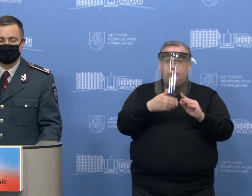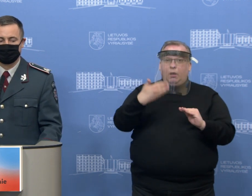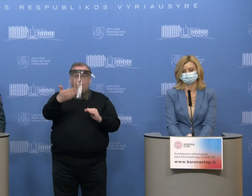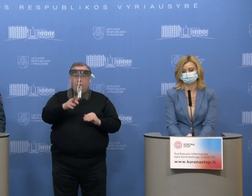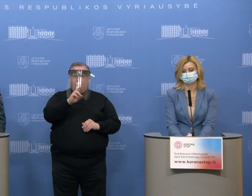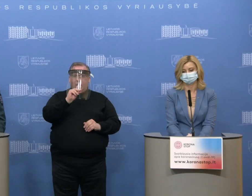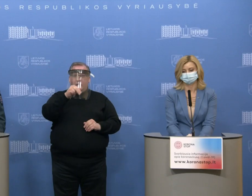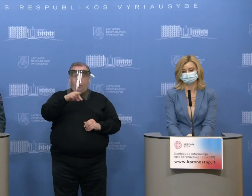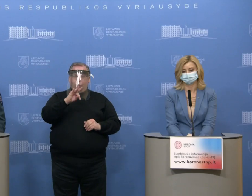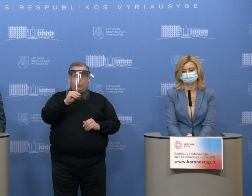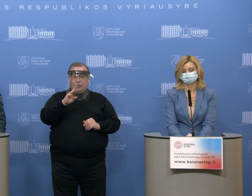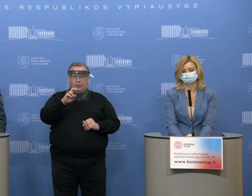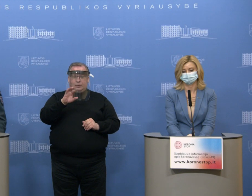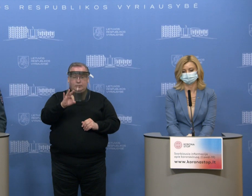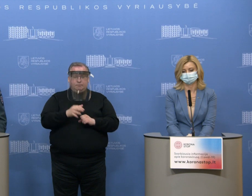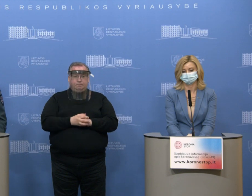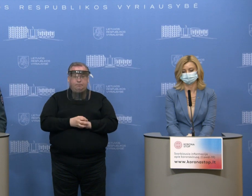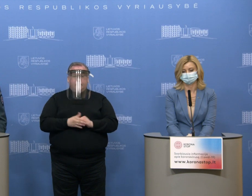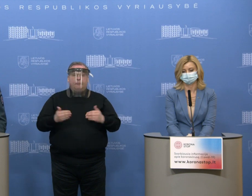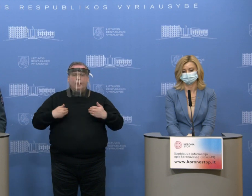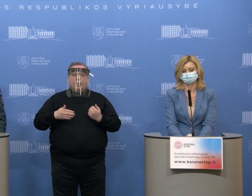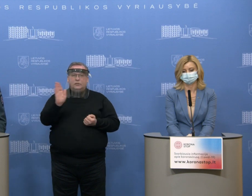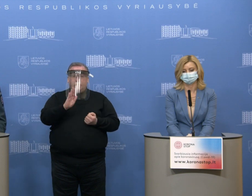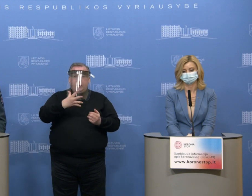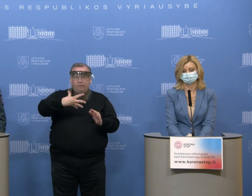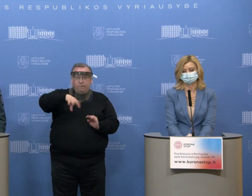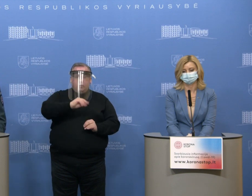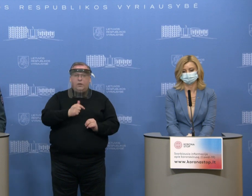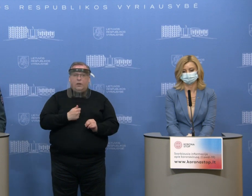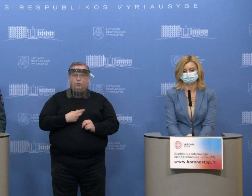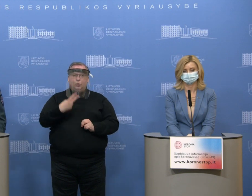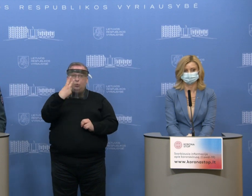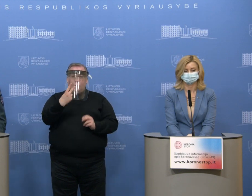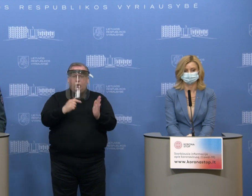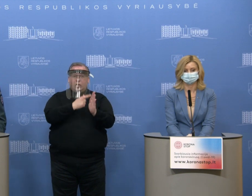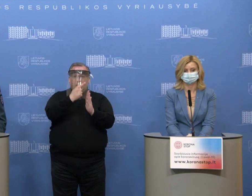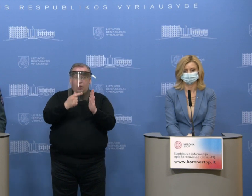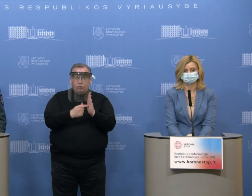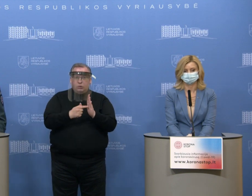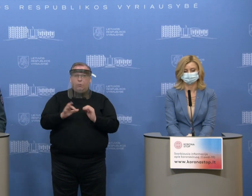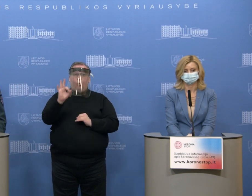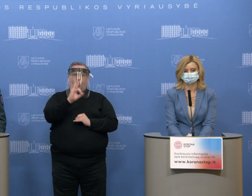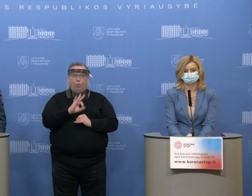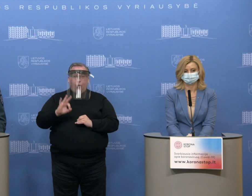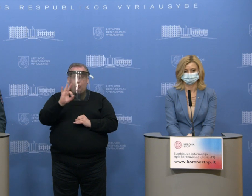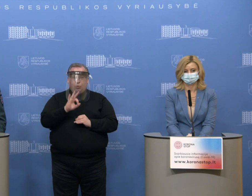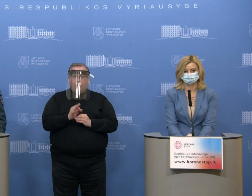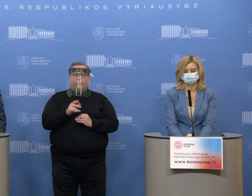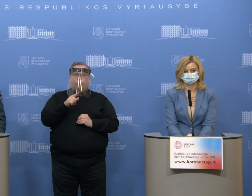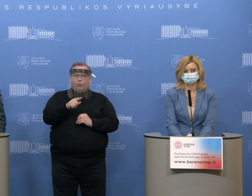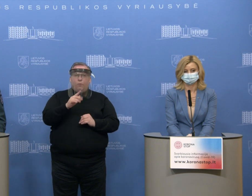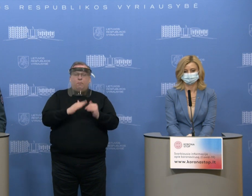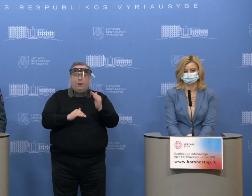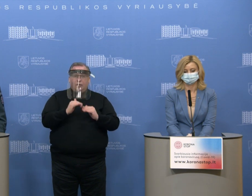Roberta, prašau. Labas dienas visiems, aš gal porą klausimų turėčiau, pirmiausia, vėl dėl tų praktinių